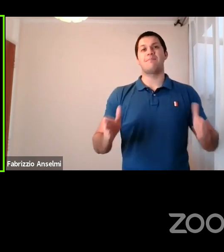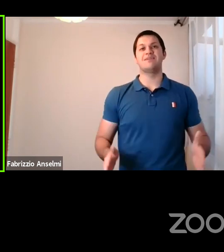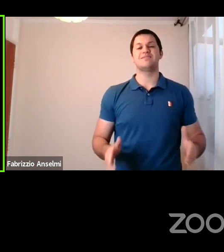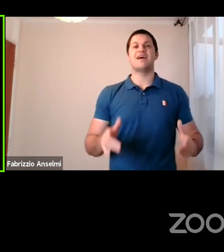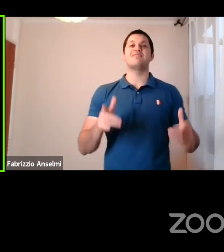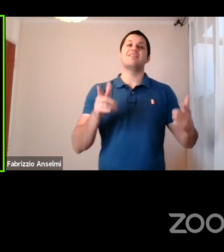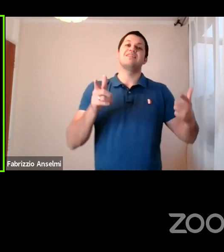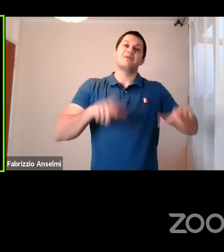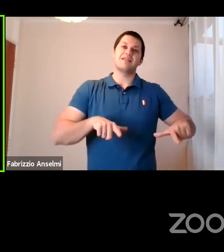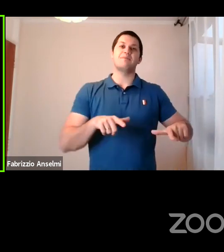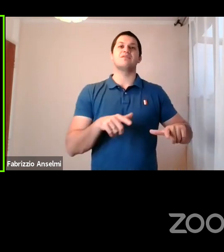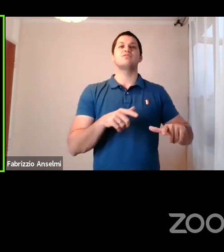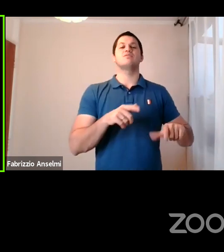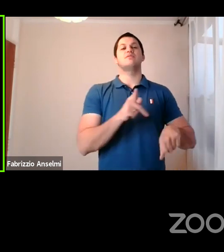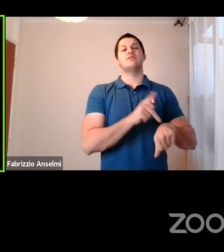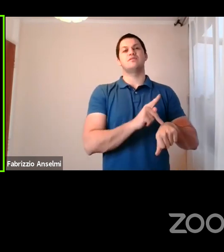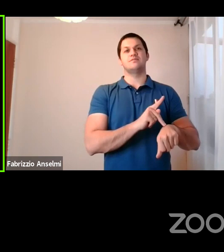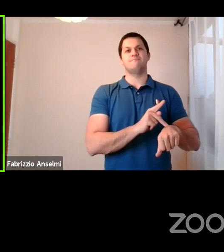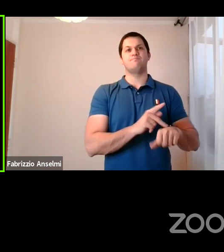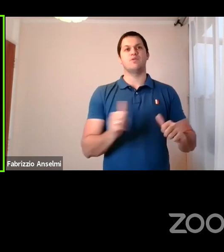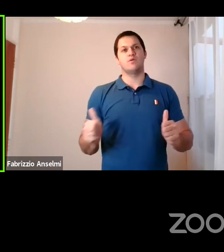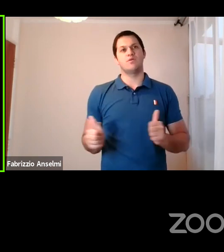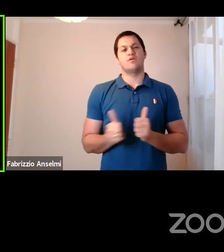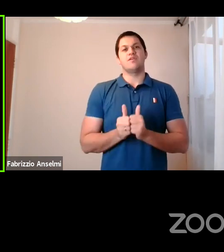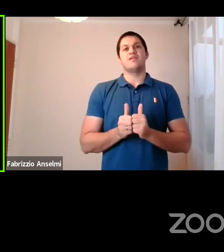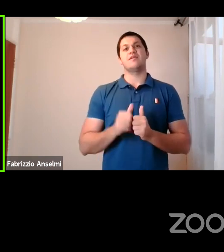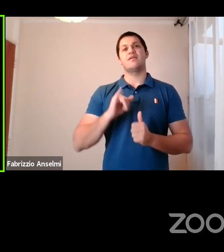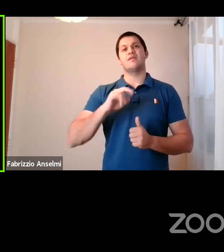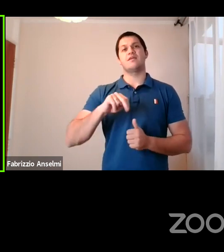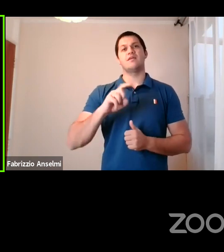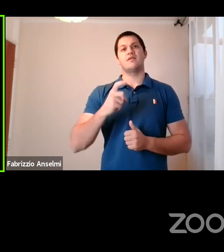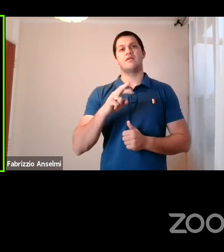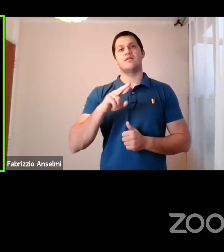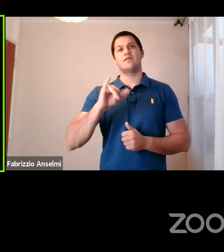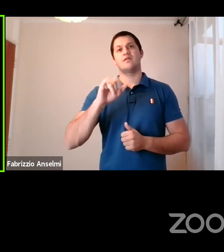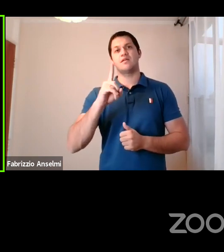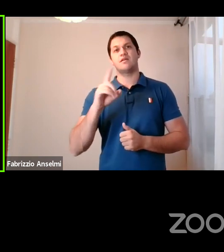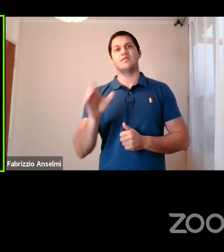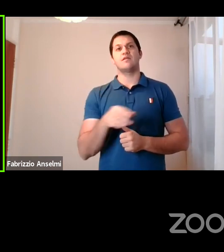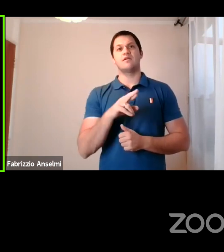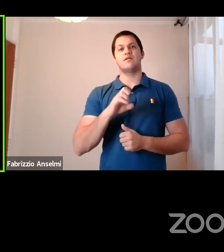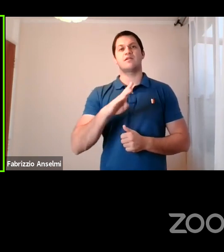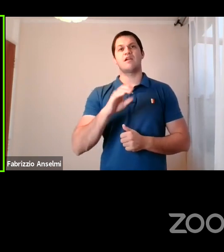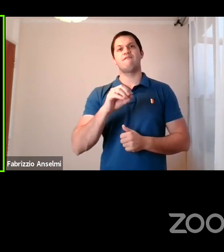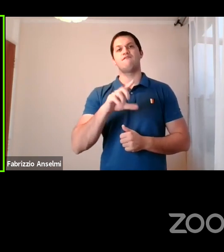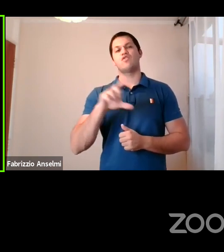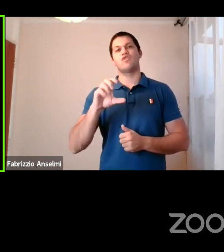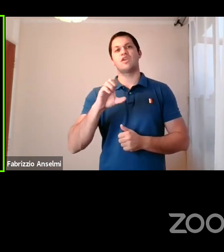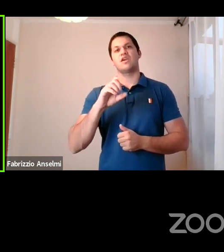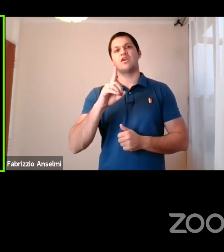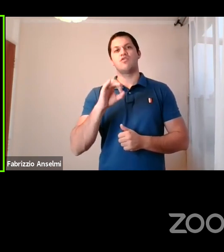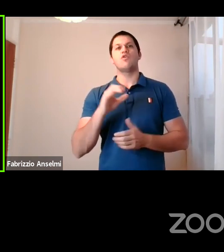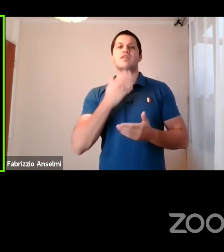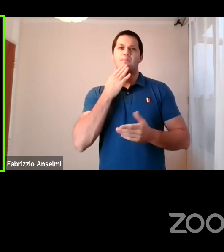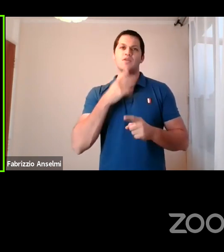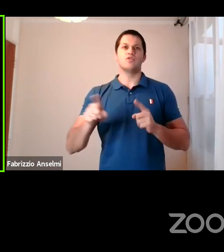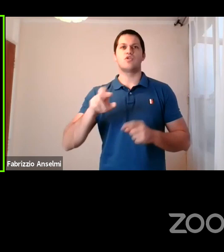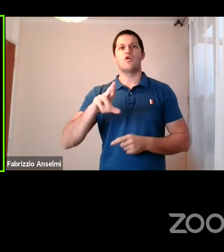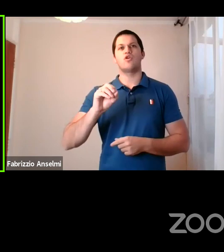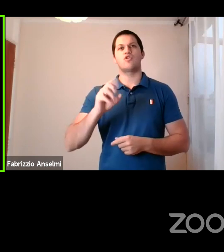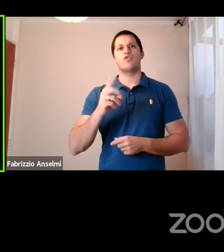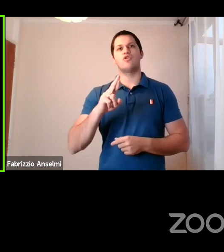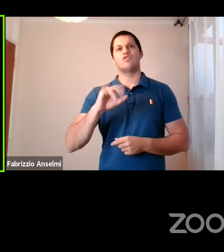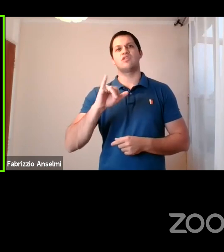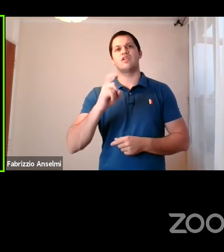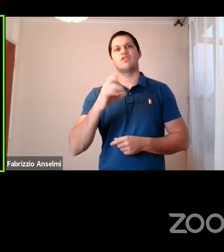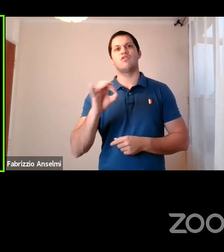Kinesiología, acompañado de la docente Jamie Rebolledo, con la colaboración de Rodrigo Rojo, Verónica Liaga, y actualmente se nos